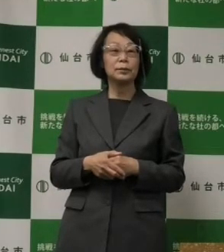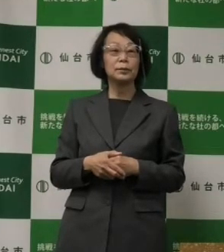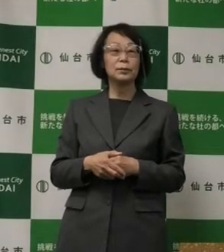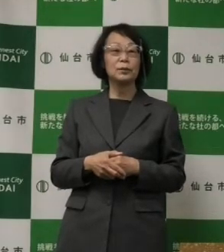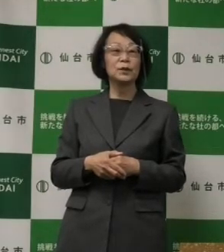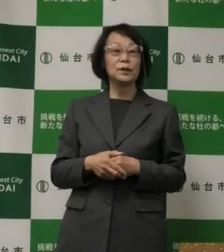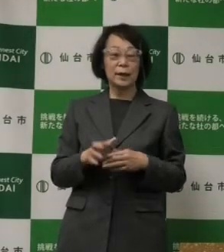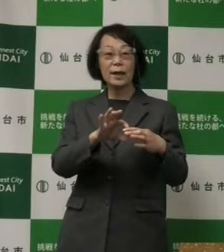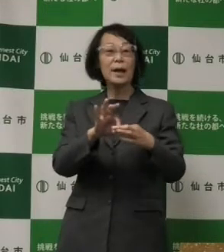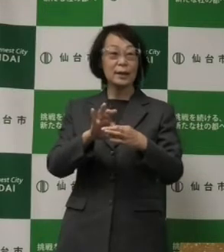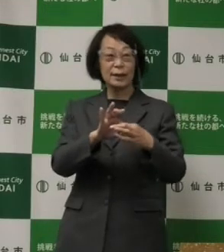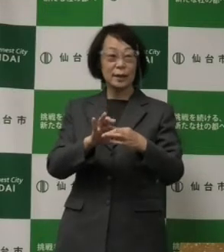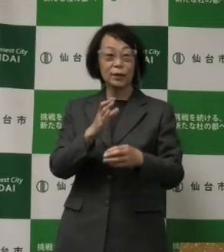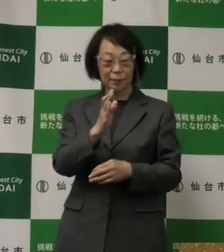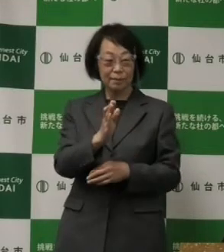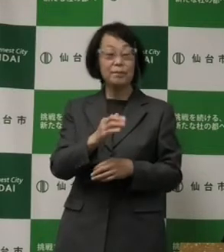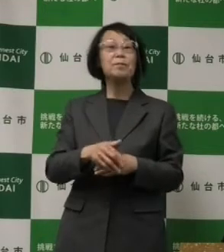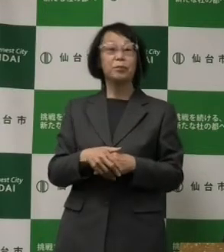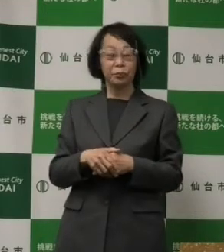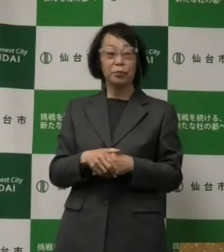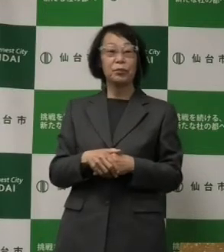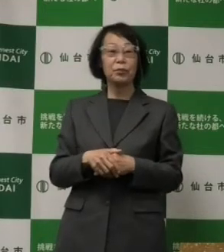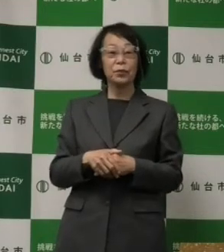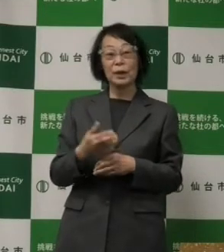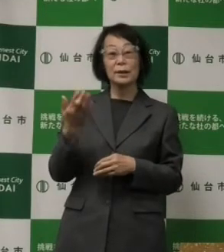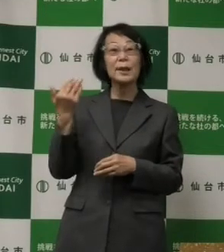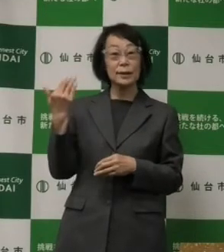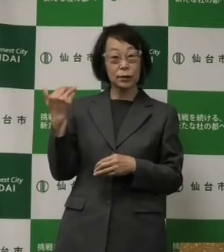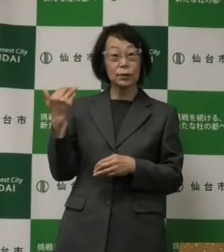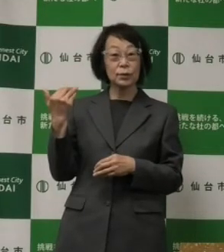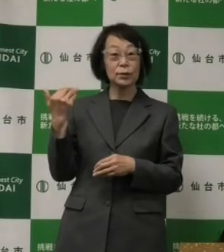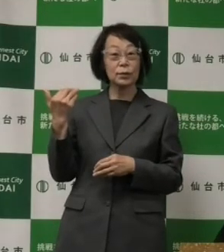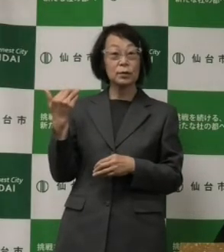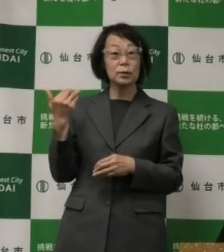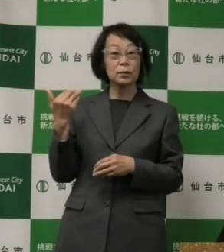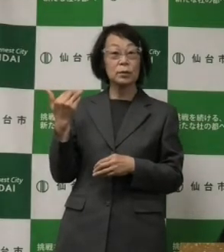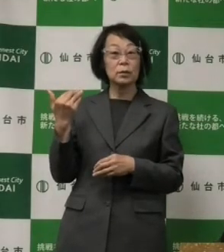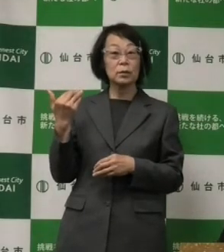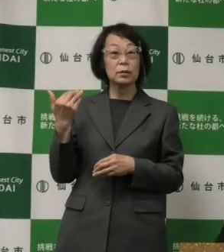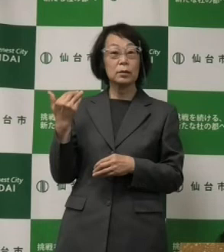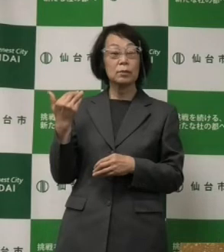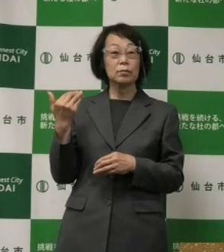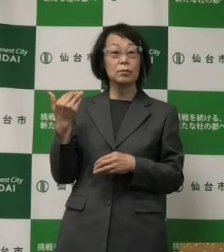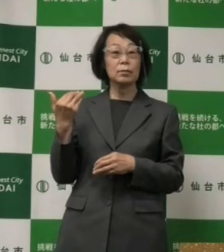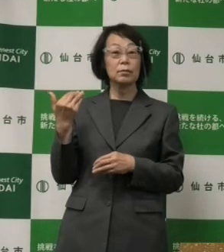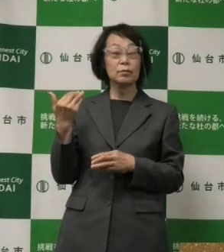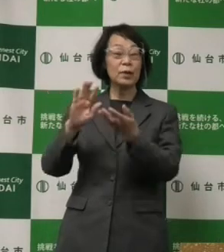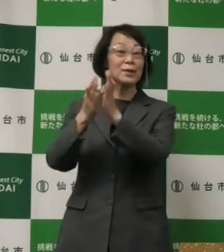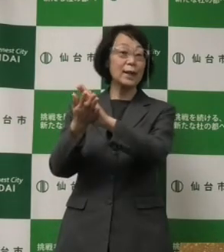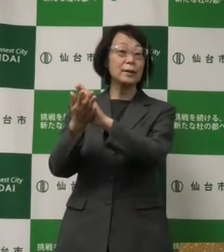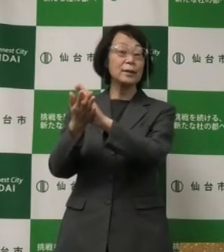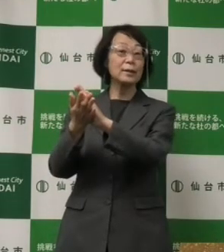じゃあ関連して続けて、先日政府の方で GoTo の再開について